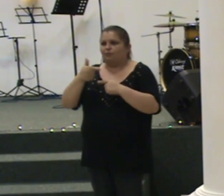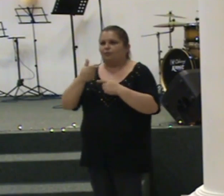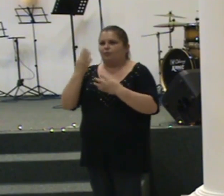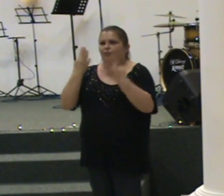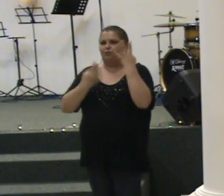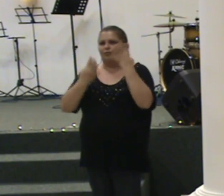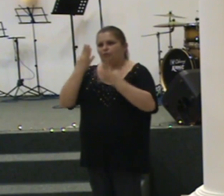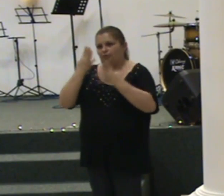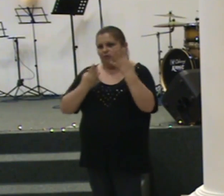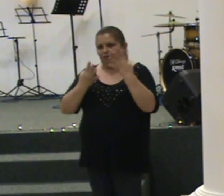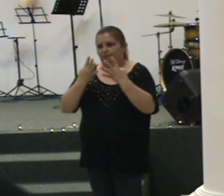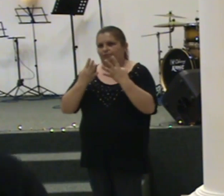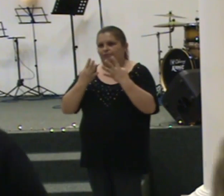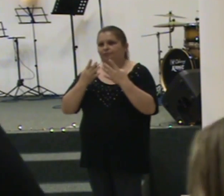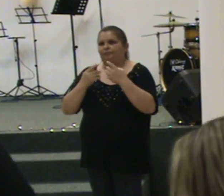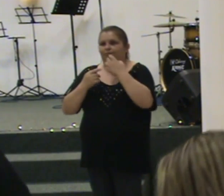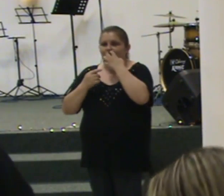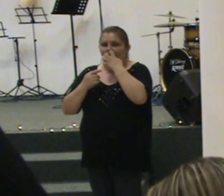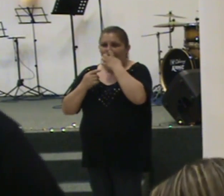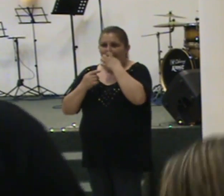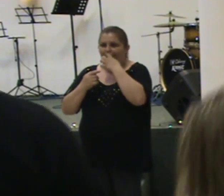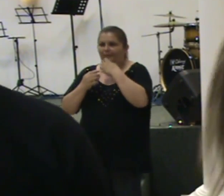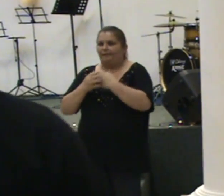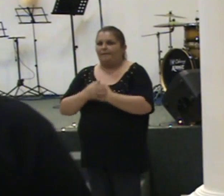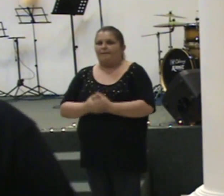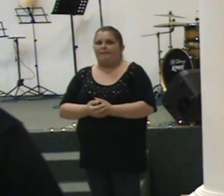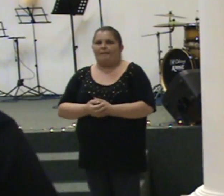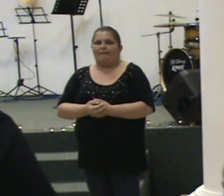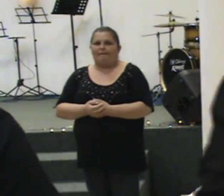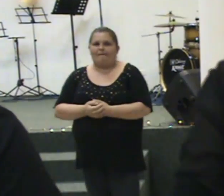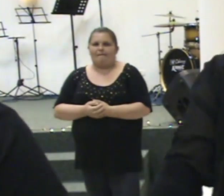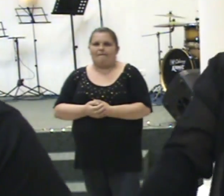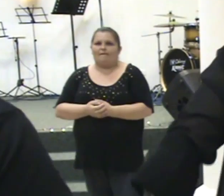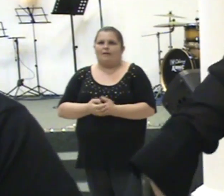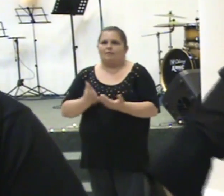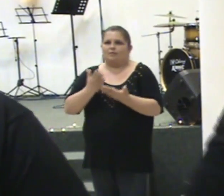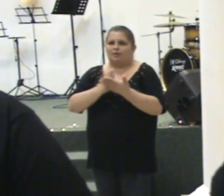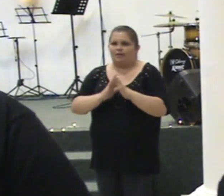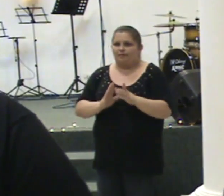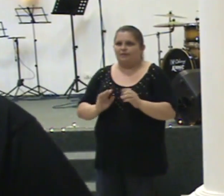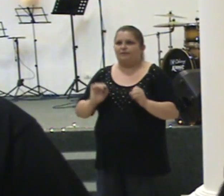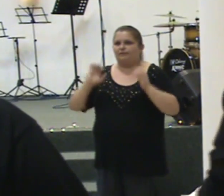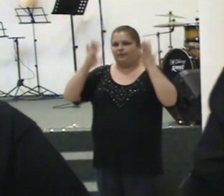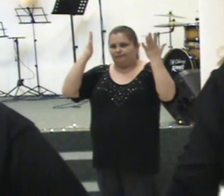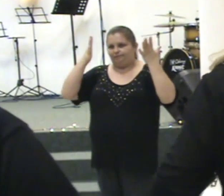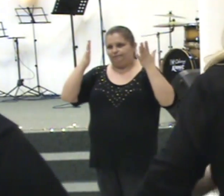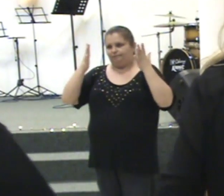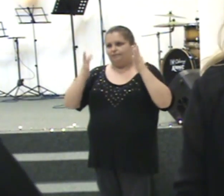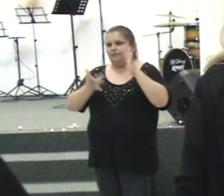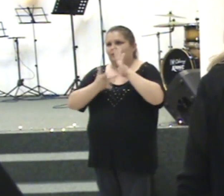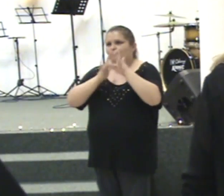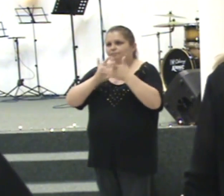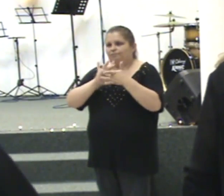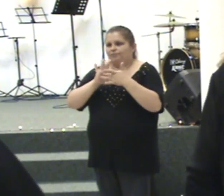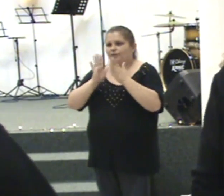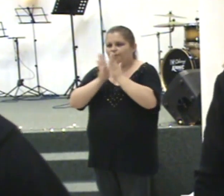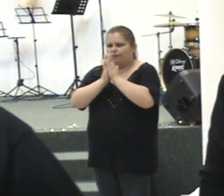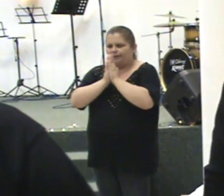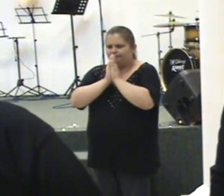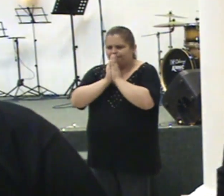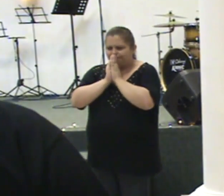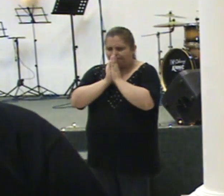coral para fazer um último momento, para a gente encerrar essa festa grandiosa para Jesus. Feche seus olhos, Pai.